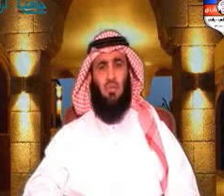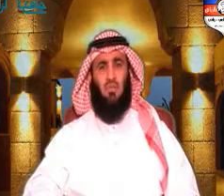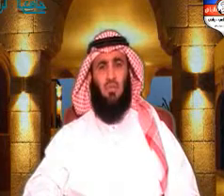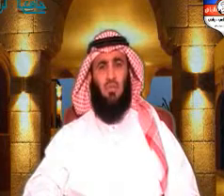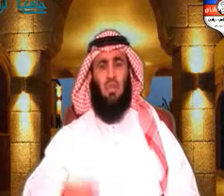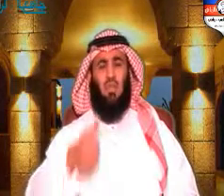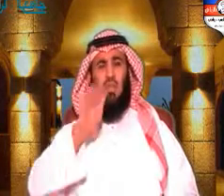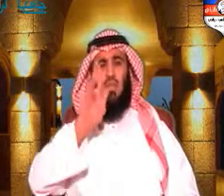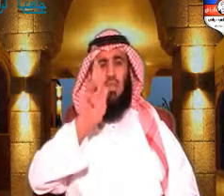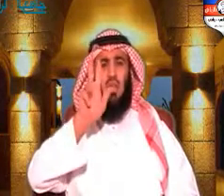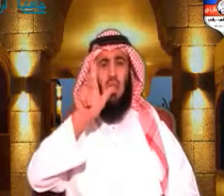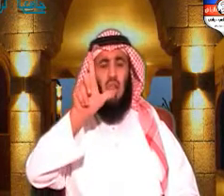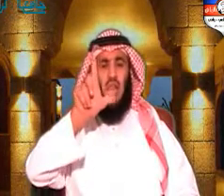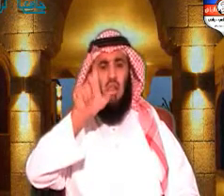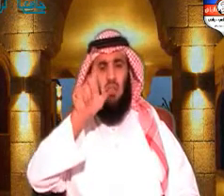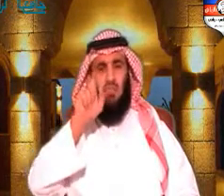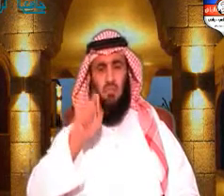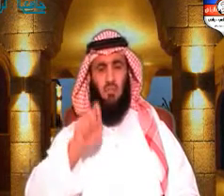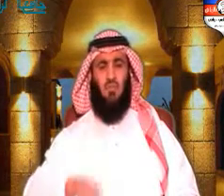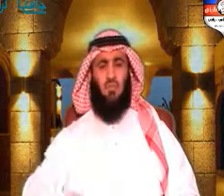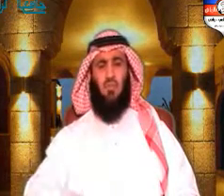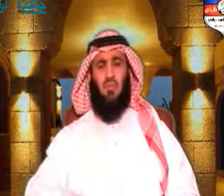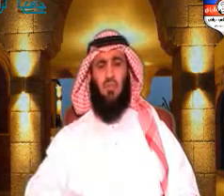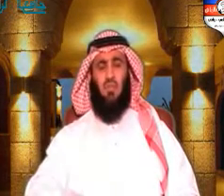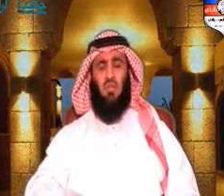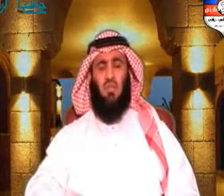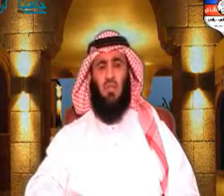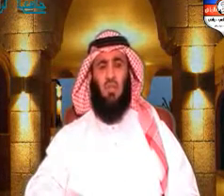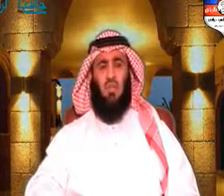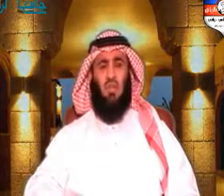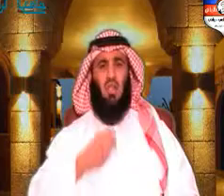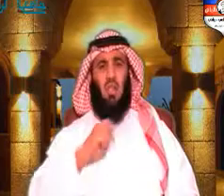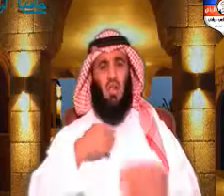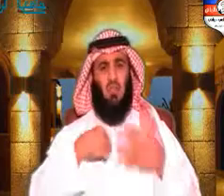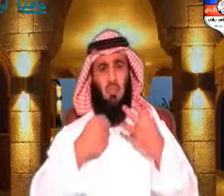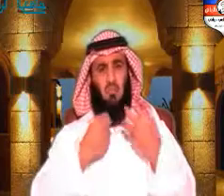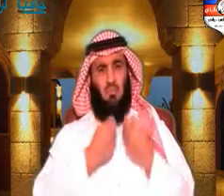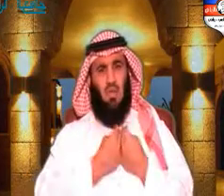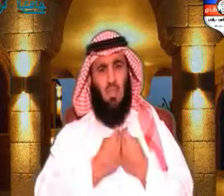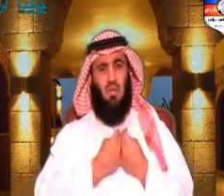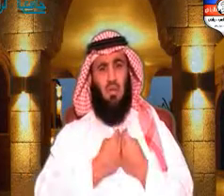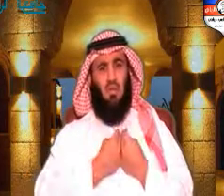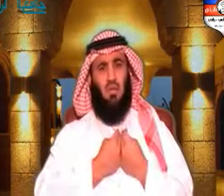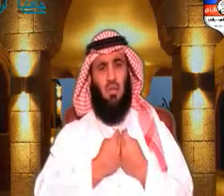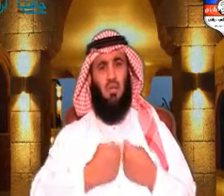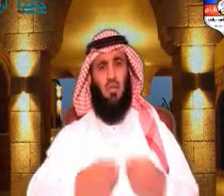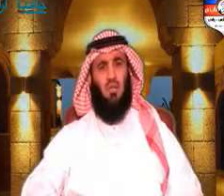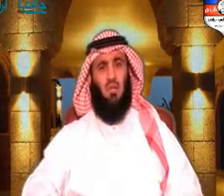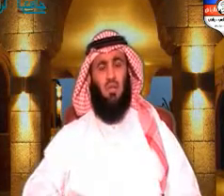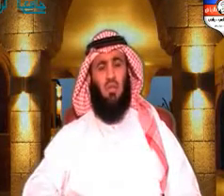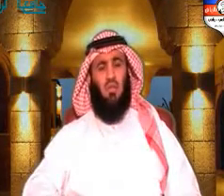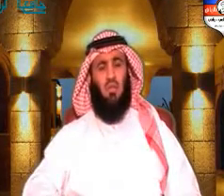ويضر بالنفس إذا كانت تابعة للجسد في أكثر الأحوال. والمخيلة تضر بالنفس